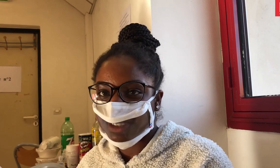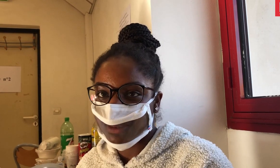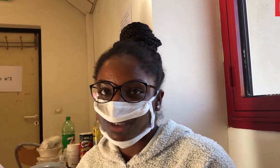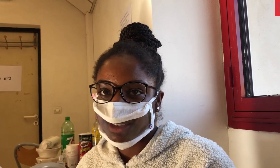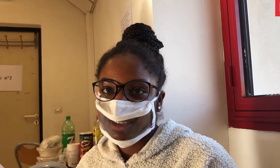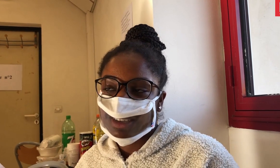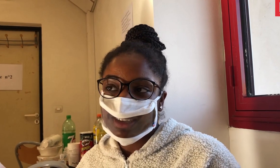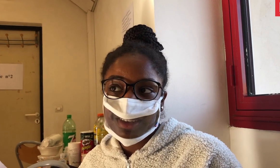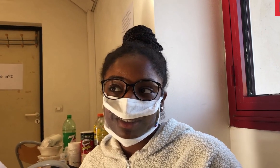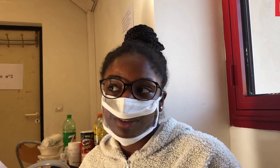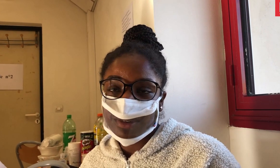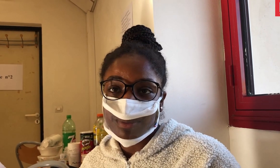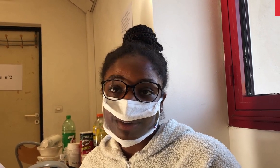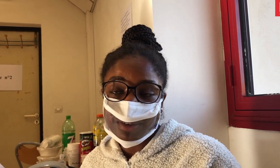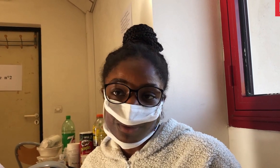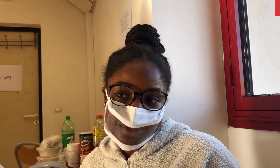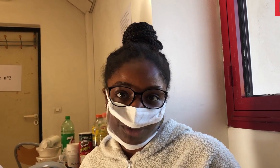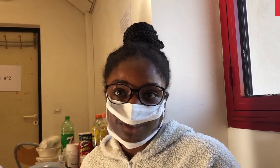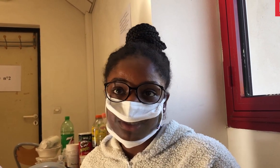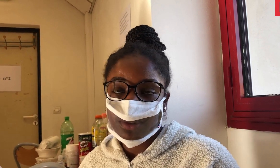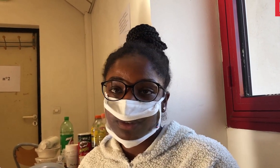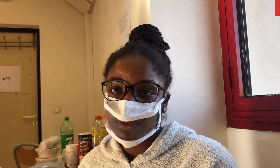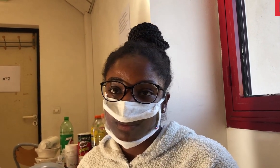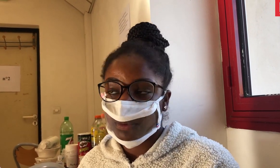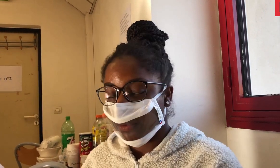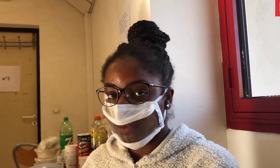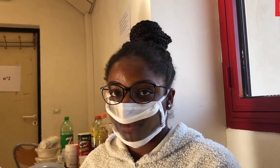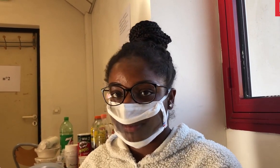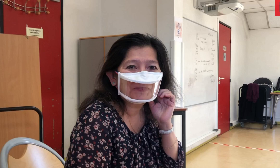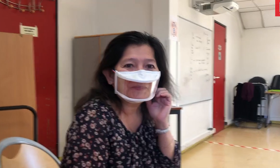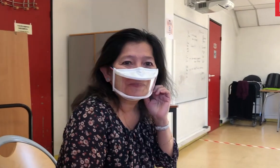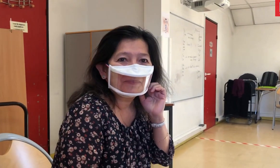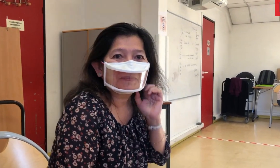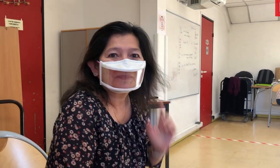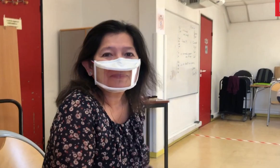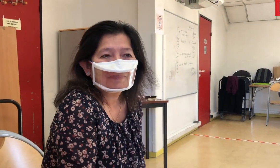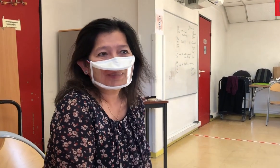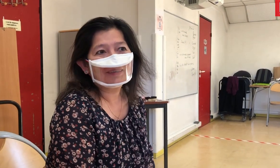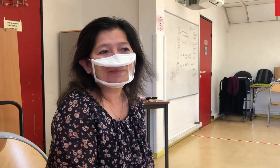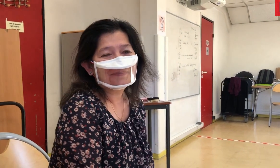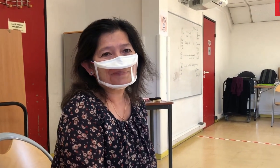continuer, et c'est enrichissant en fait pour nous tous. Alors Timmy, combien de